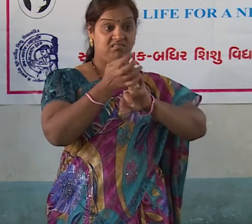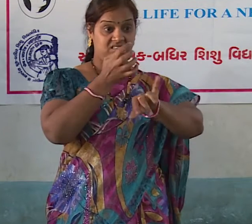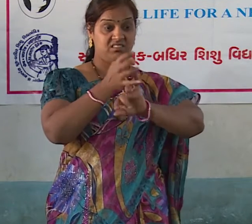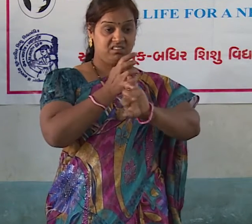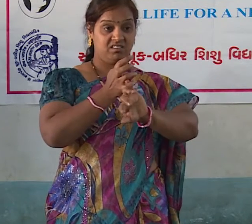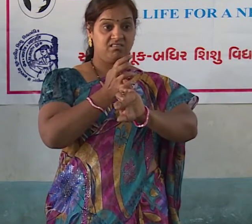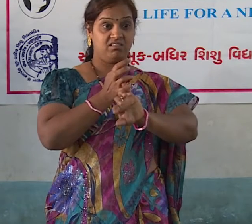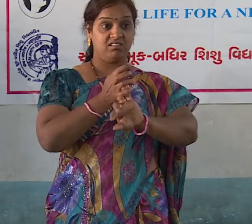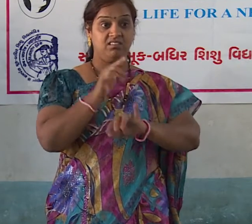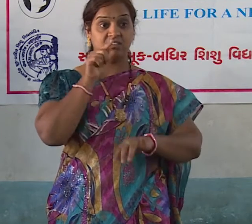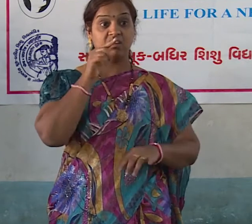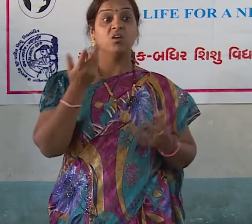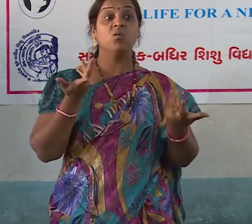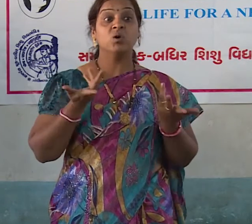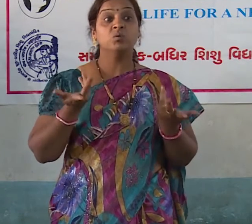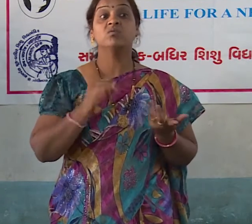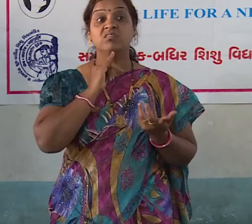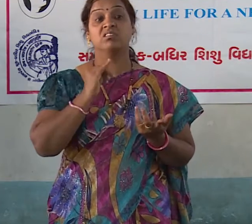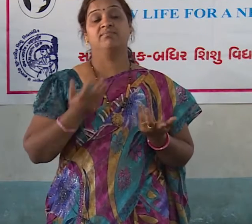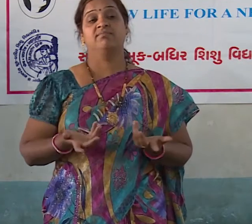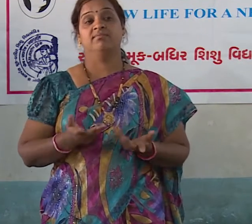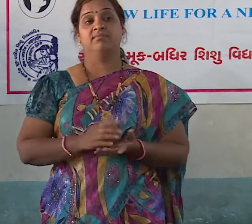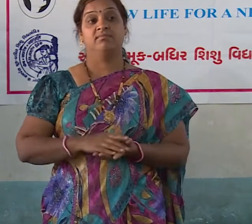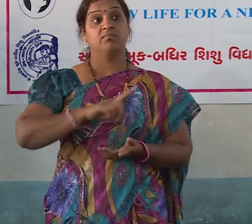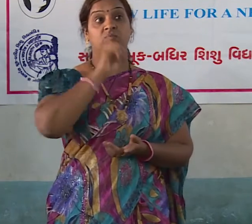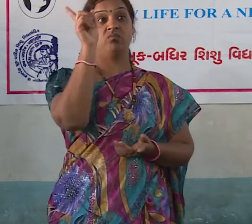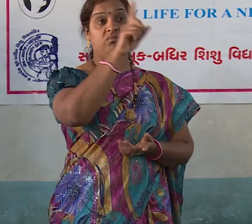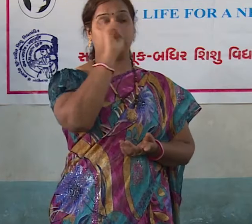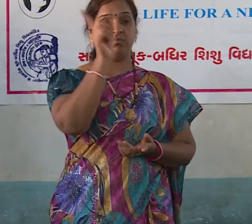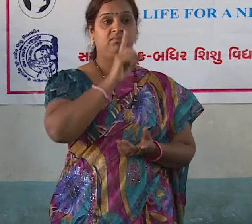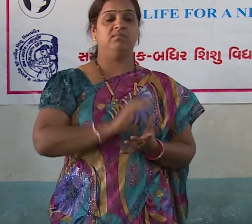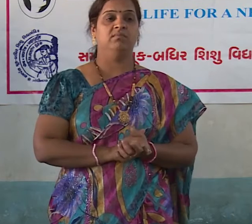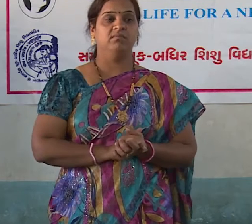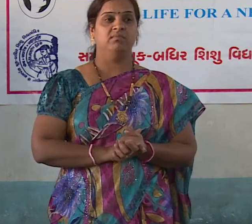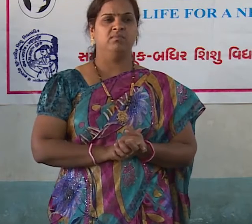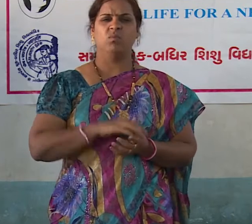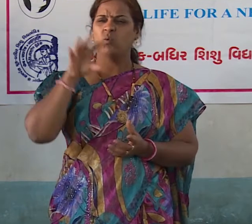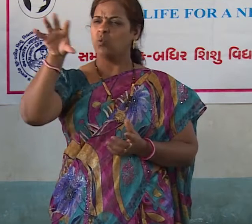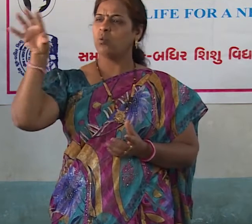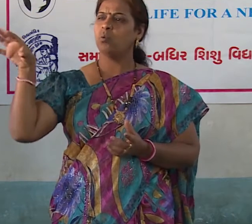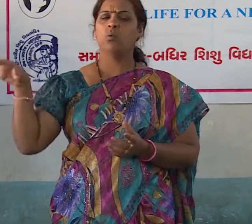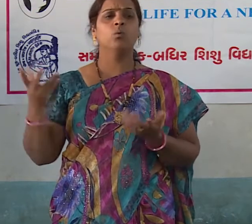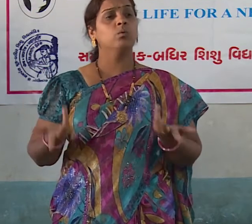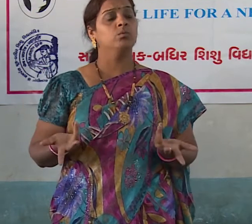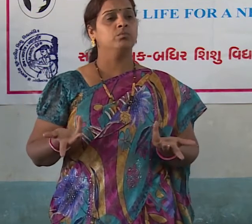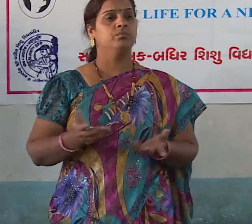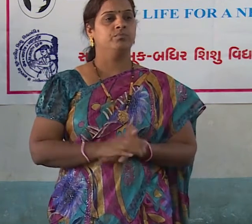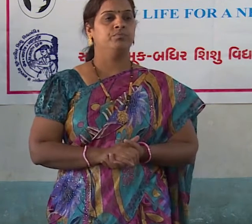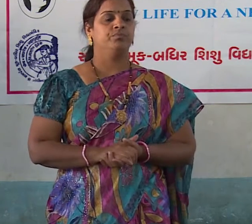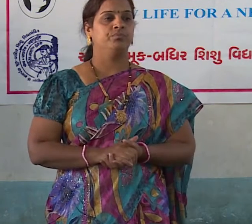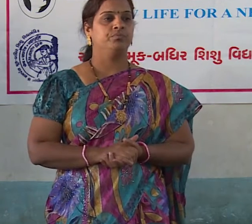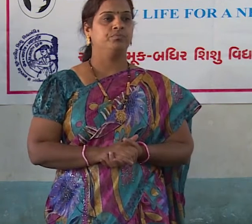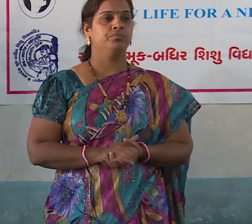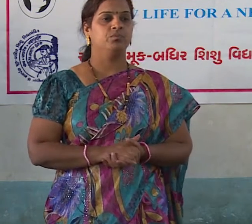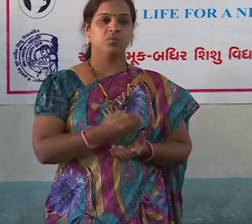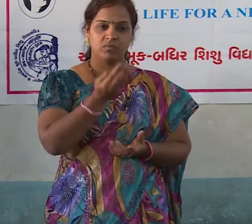वो प्रश्न चिन्ह किसका है? दुनिया के किसी भी कोने में चले जाएं, किसी भी धर्म